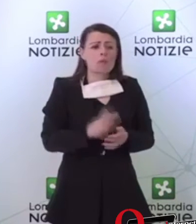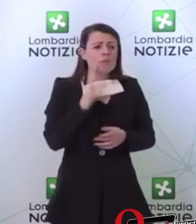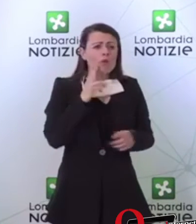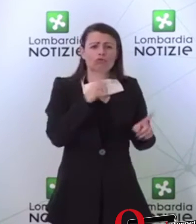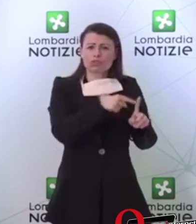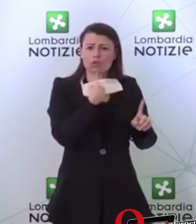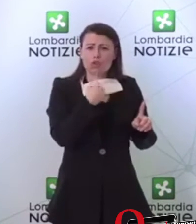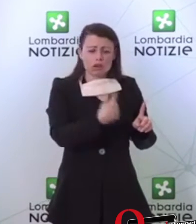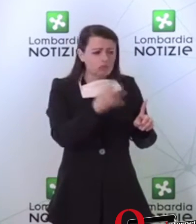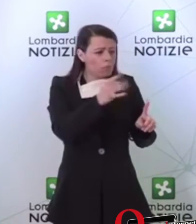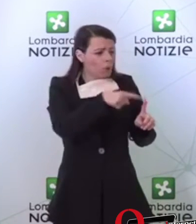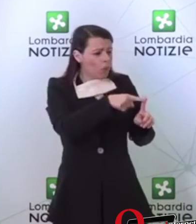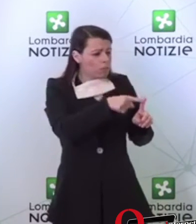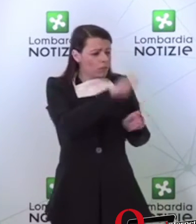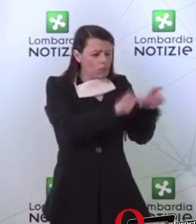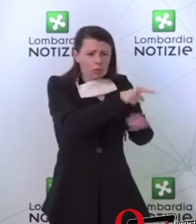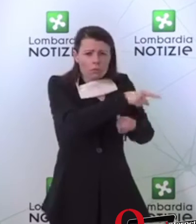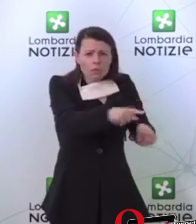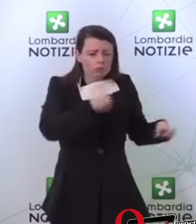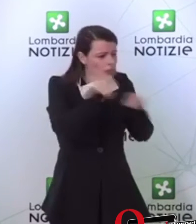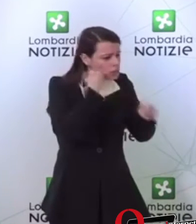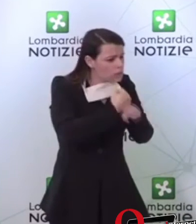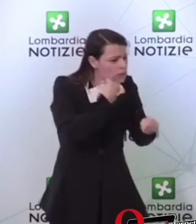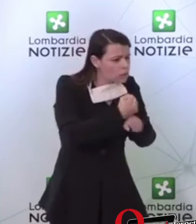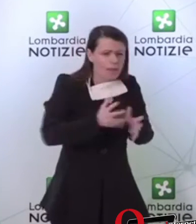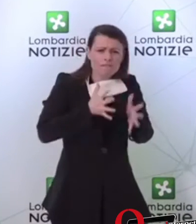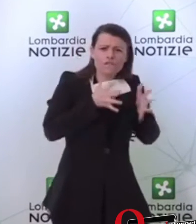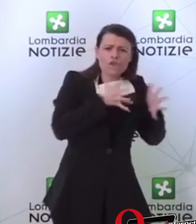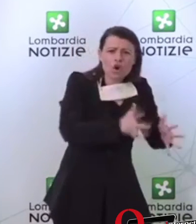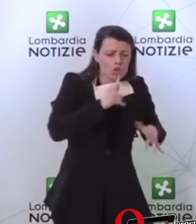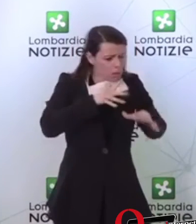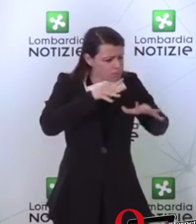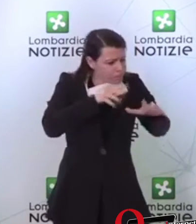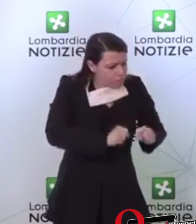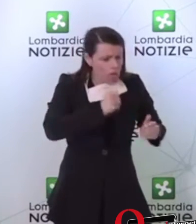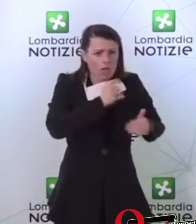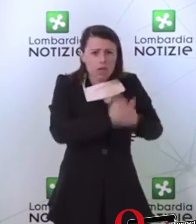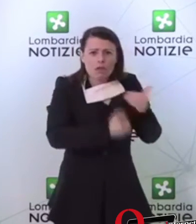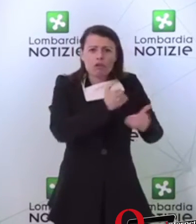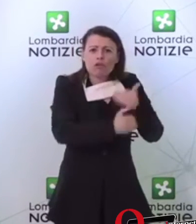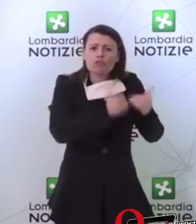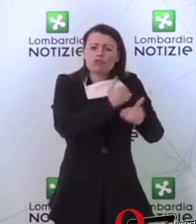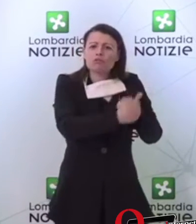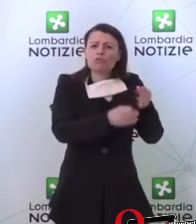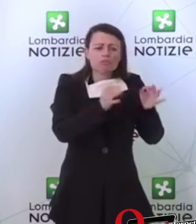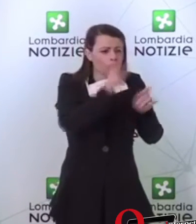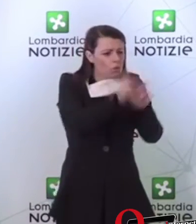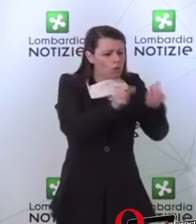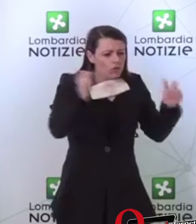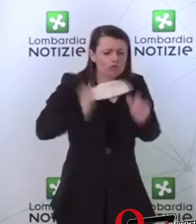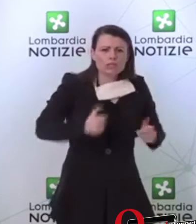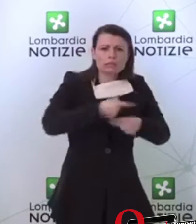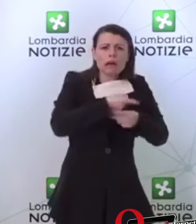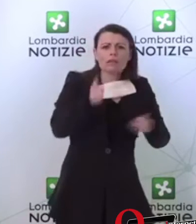capacità, l'intraprendenza, la fattività, la voglia di reagire sempre dei